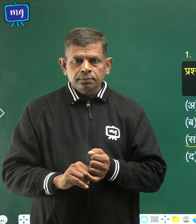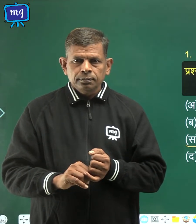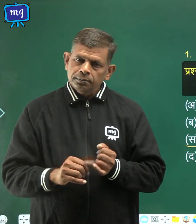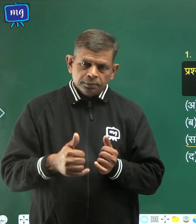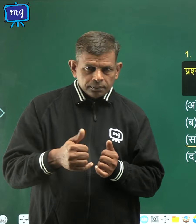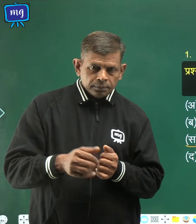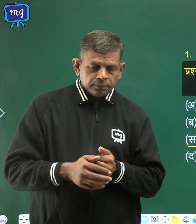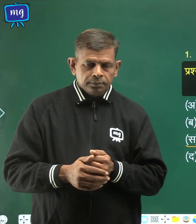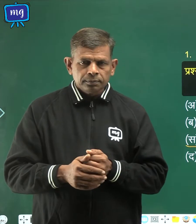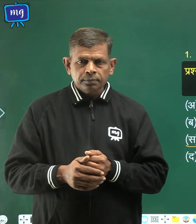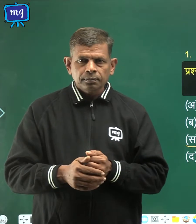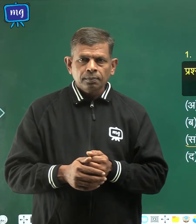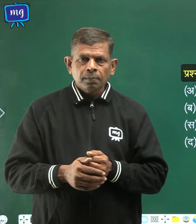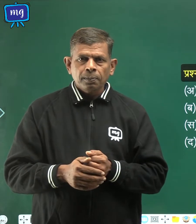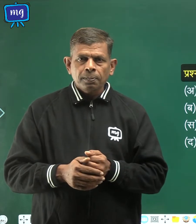ठीक है।